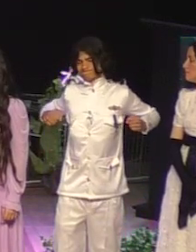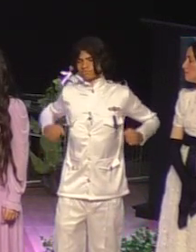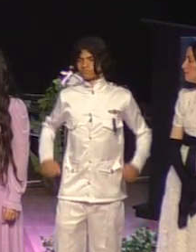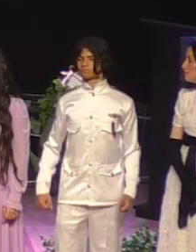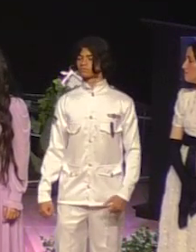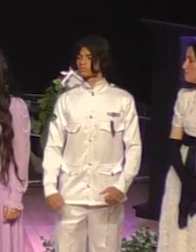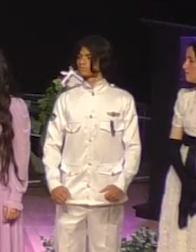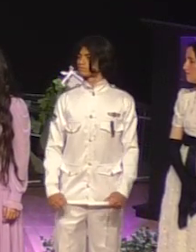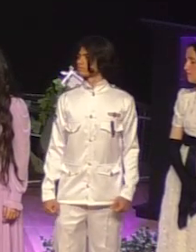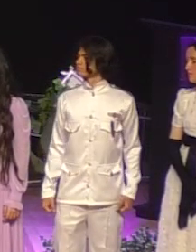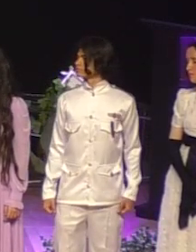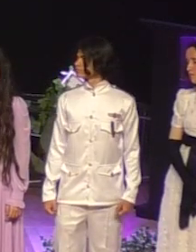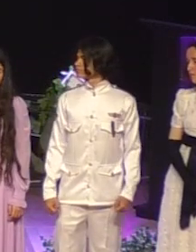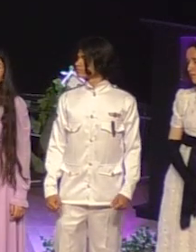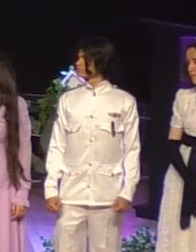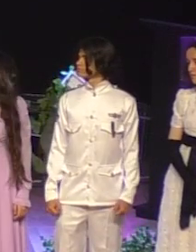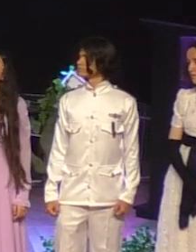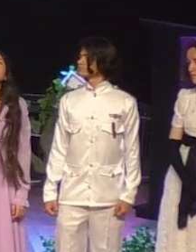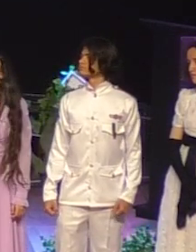mais fantásticas que eu já tive.